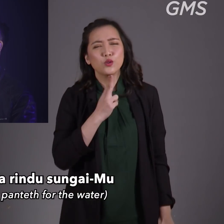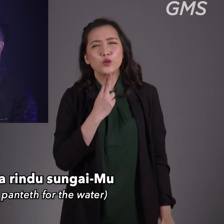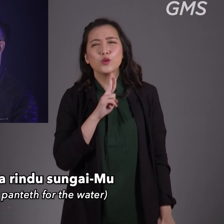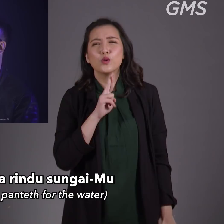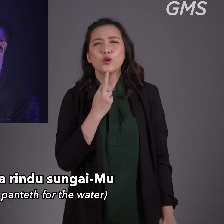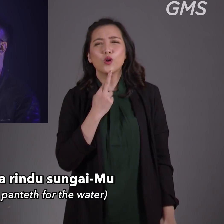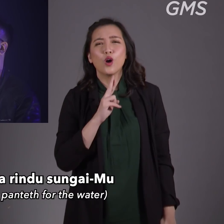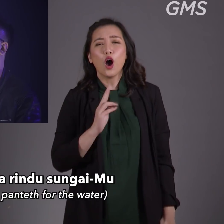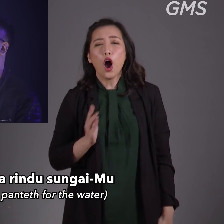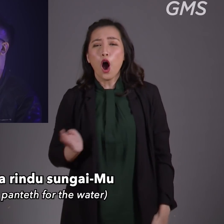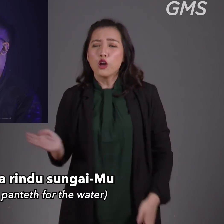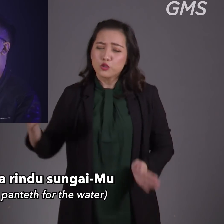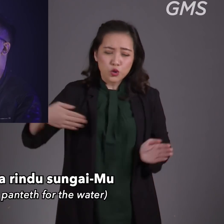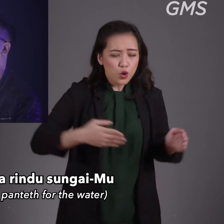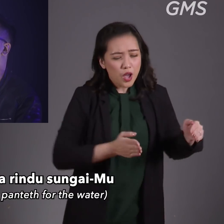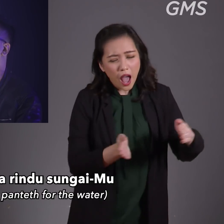rusa rindu